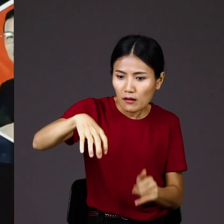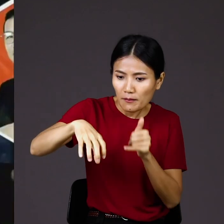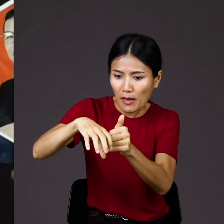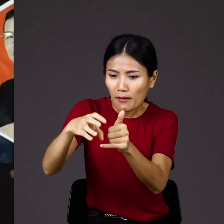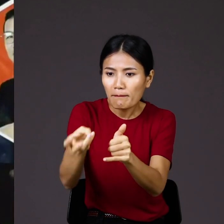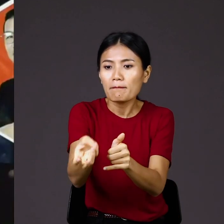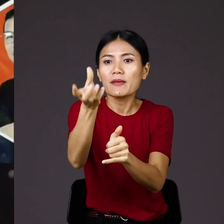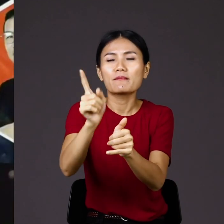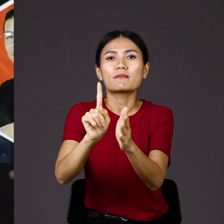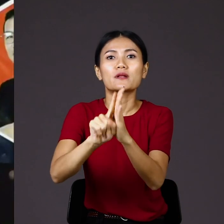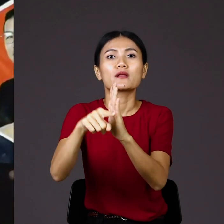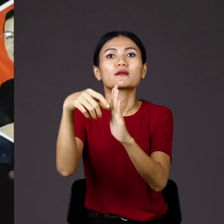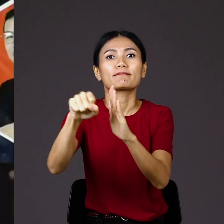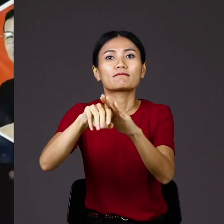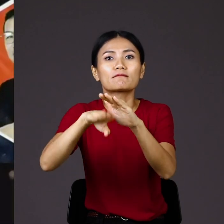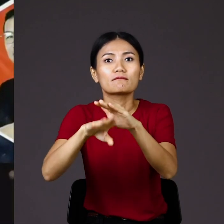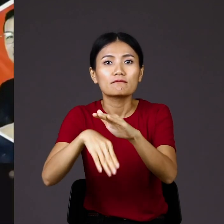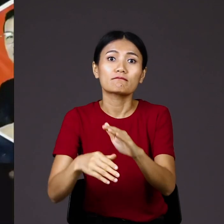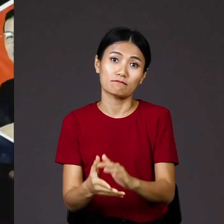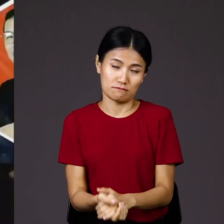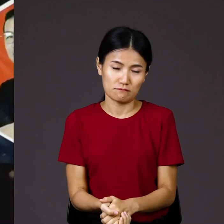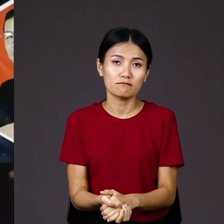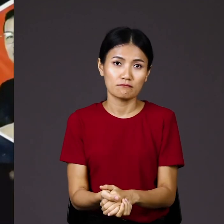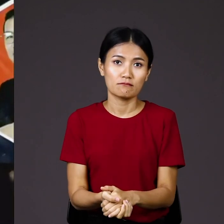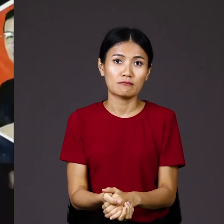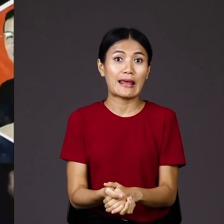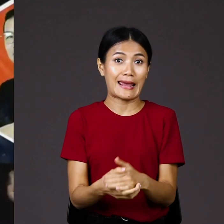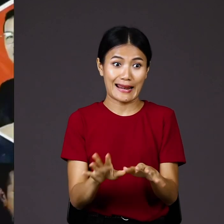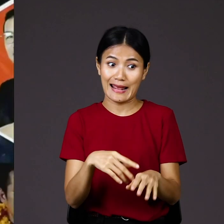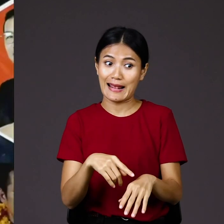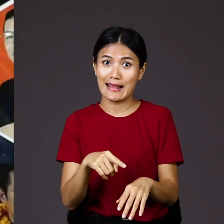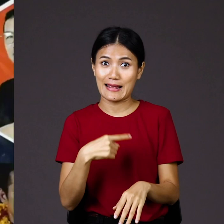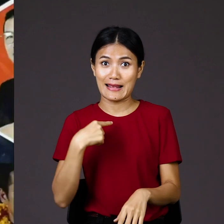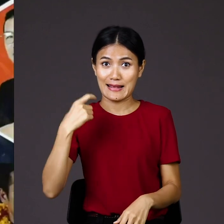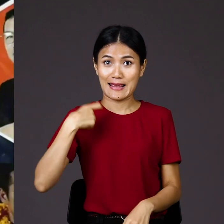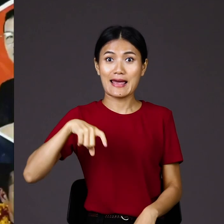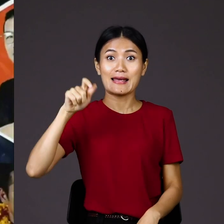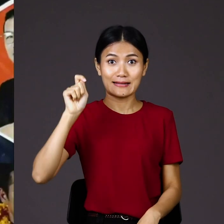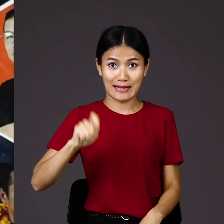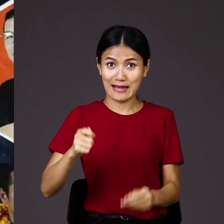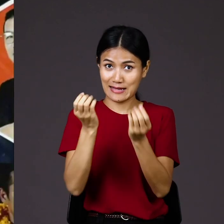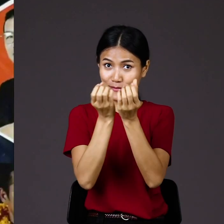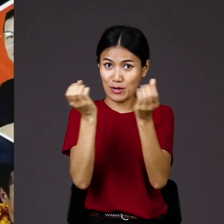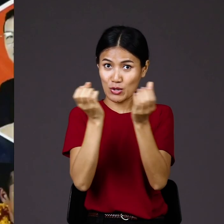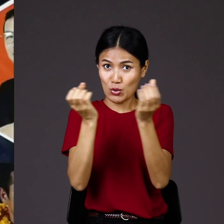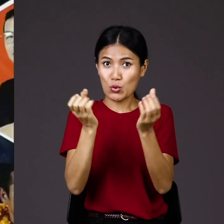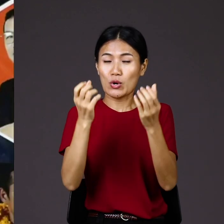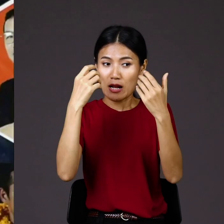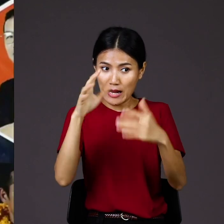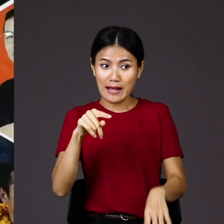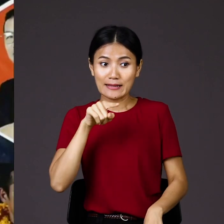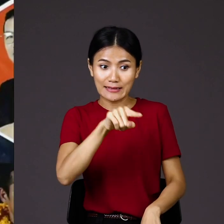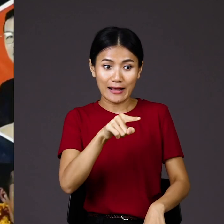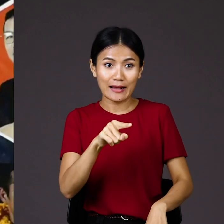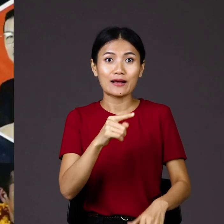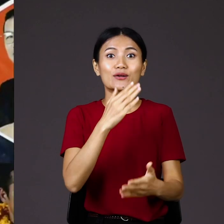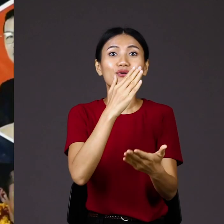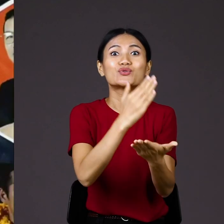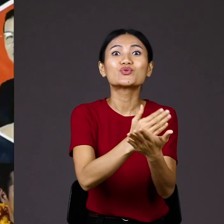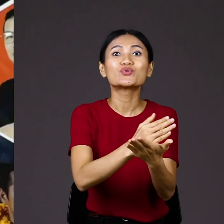ทีแล้วหลังจากนั้นไม่นานศาลรัฐธรรมนูญก็วินิจฉัยให้เขาพ้นจากตำแหน่งส.